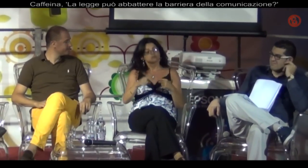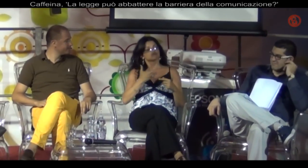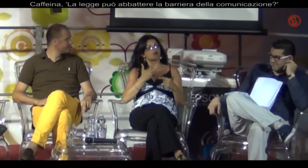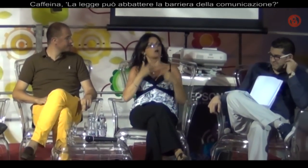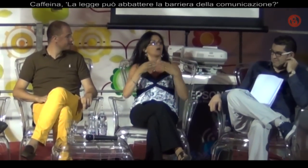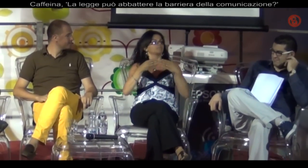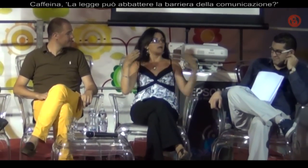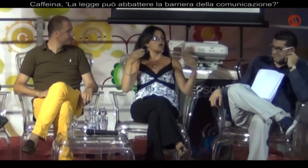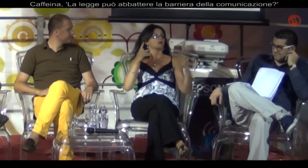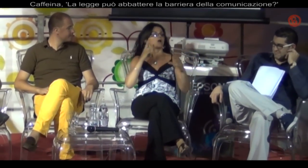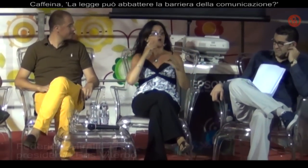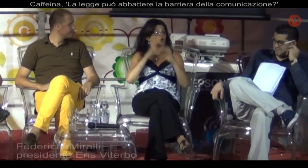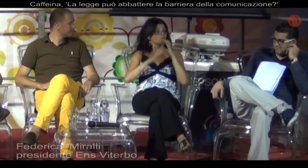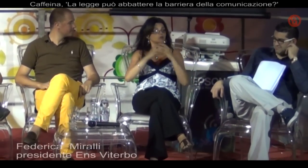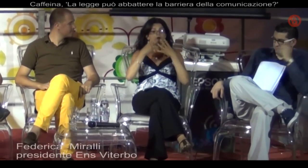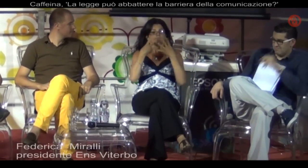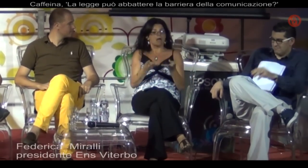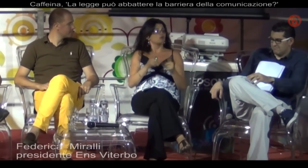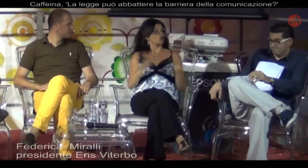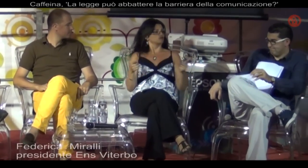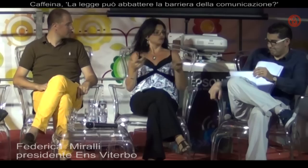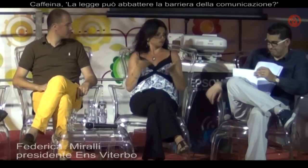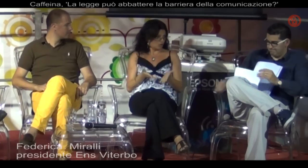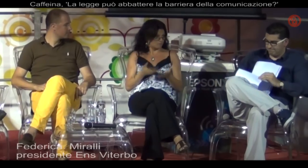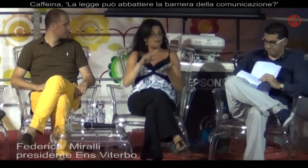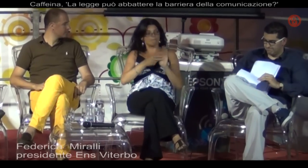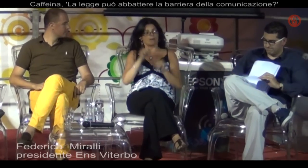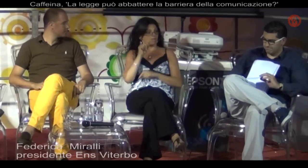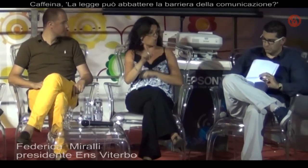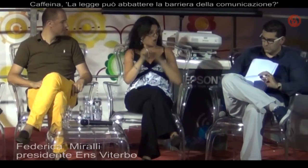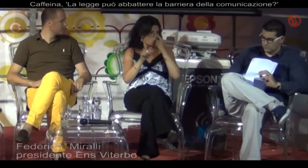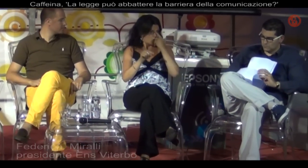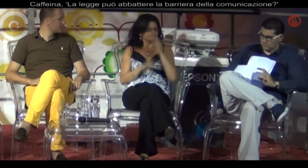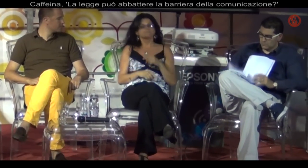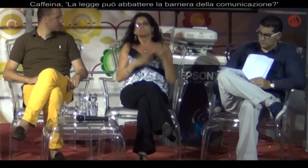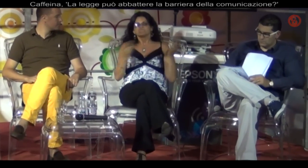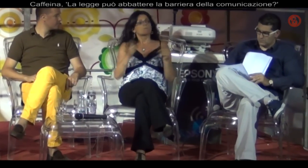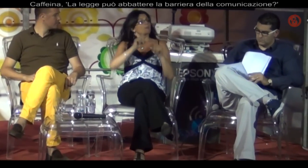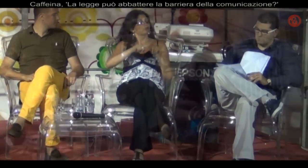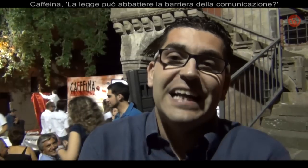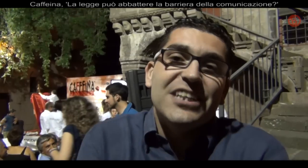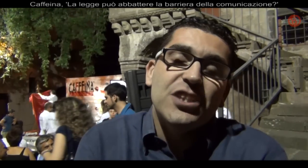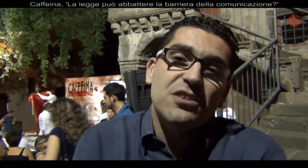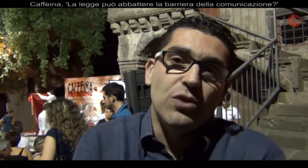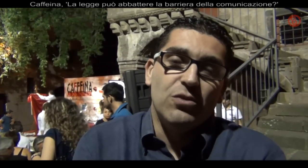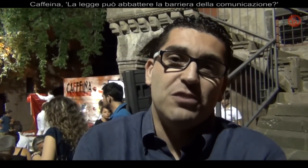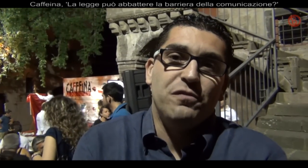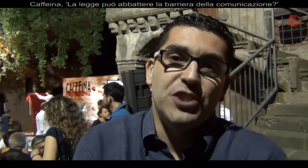comunicazione, quello è il nostro problema, perché abbiamo una barriera comunicativa e per ora non è stata battuta, il problema è quello. La legge da sola non è